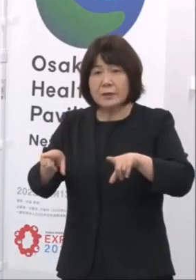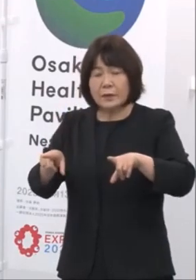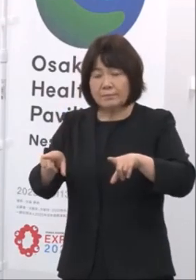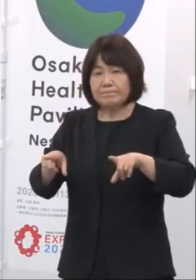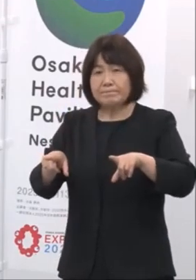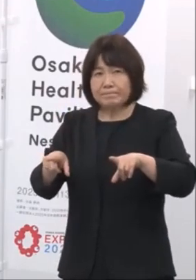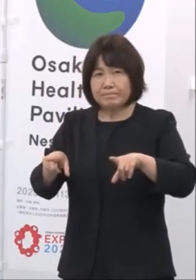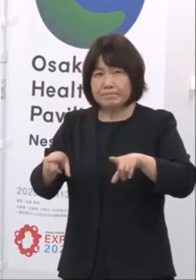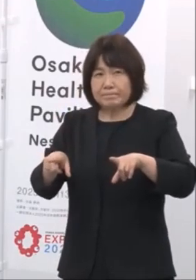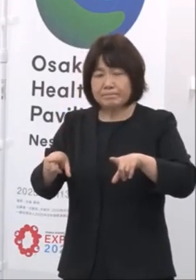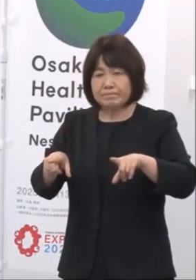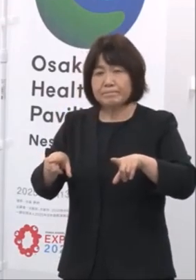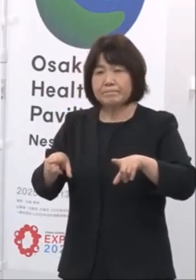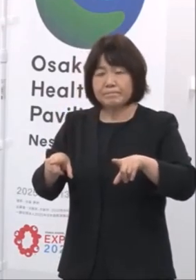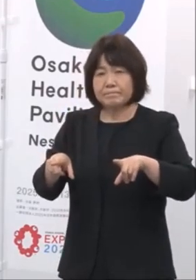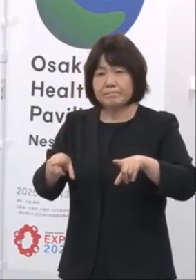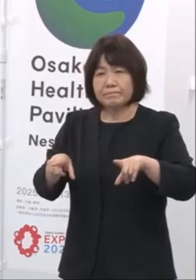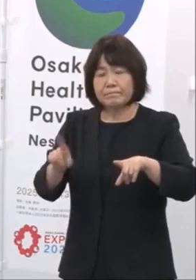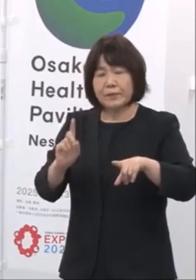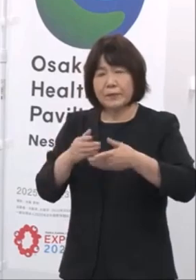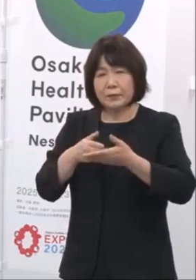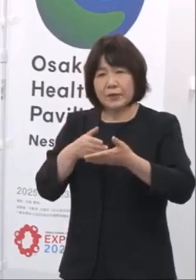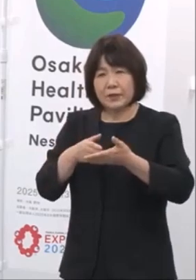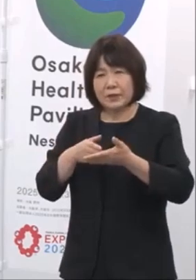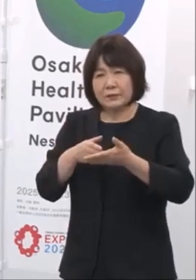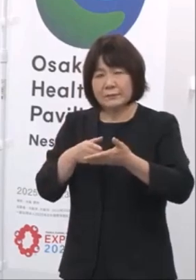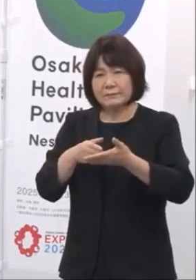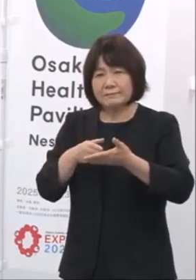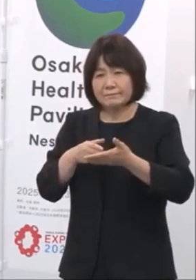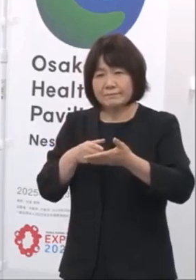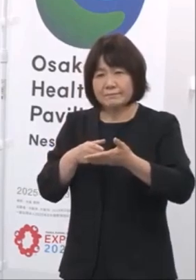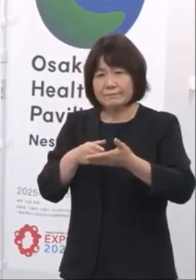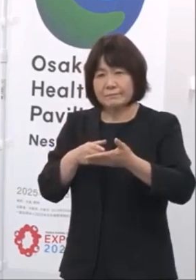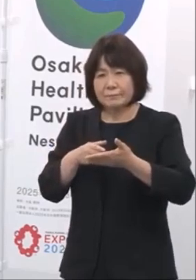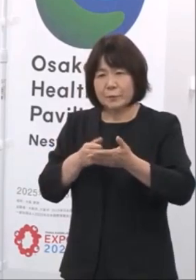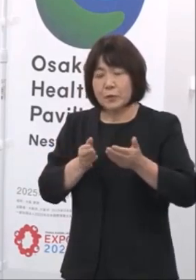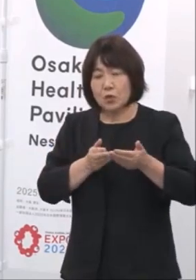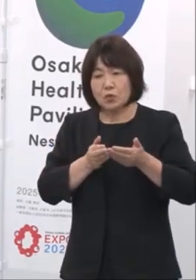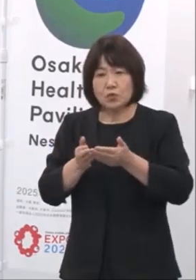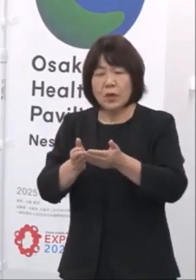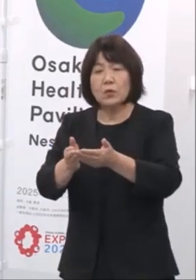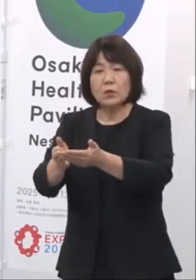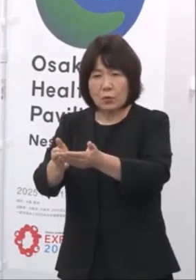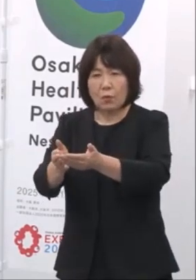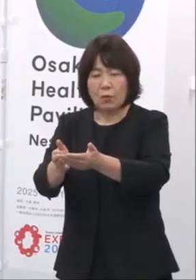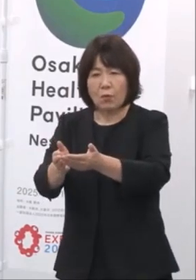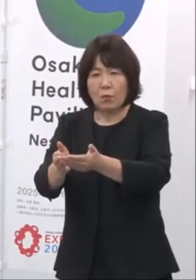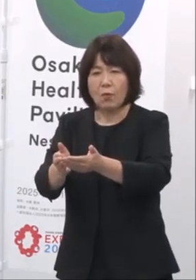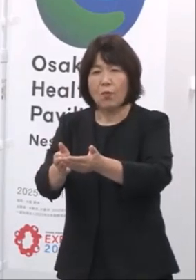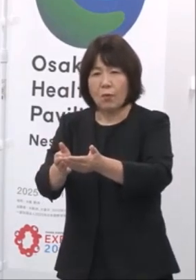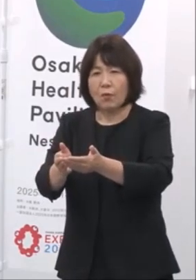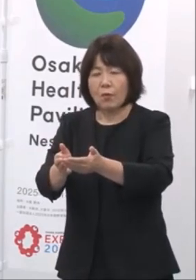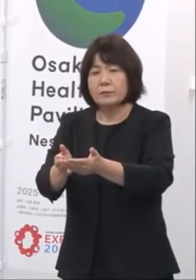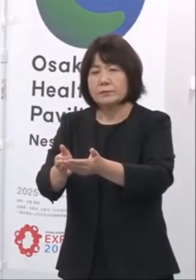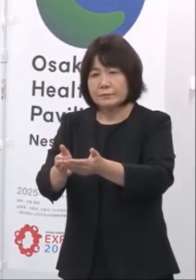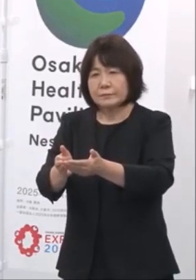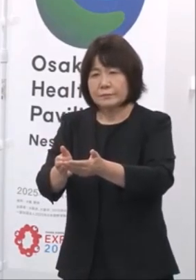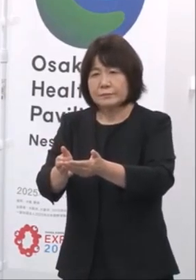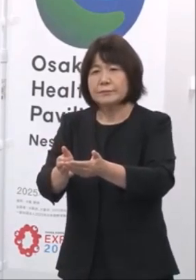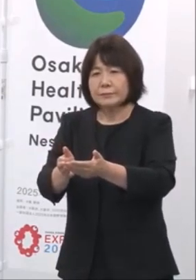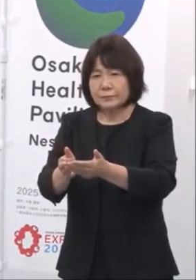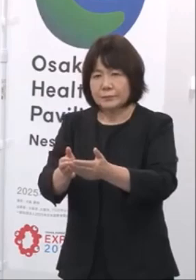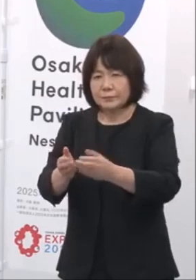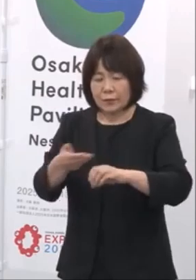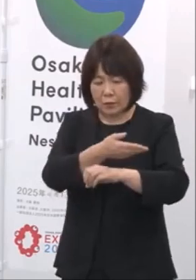からの何ていうんですかね、この移動というか、この中におられる方の当該